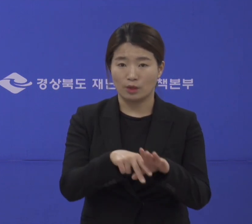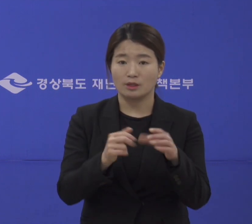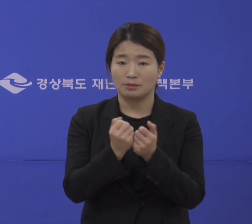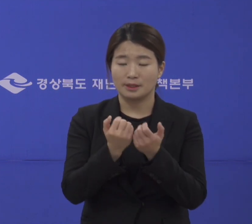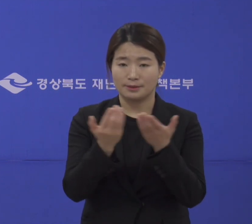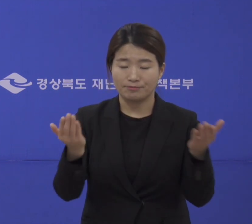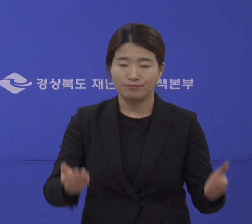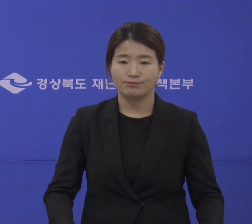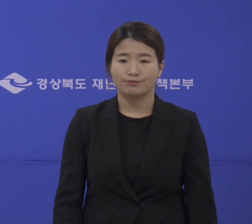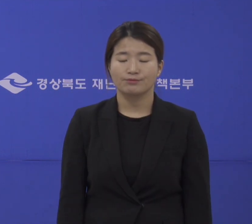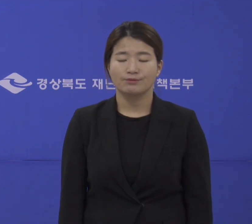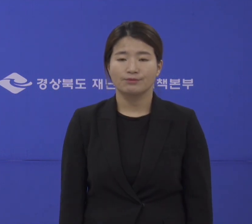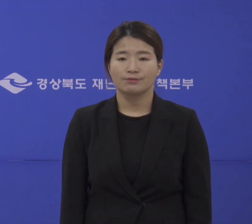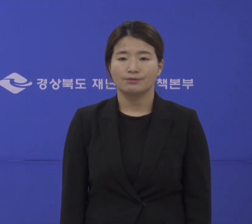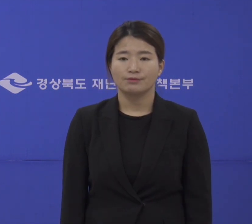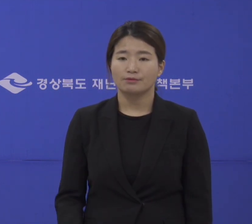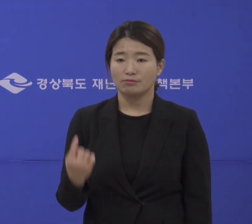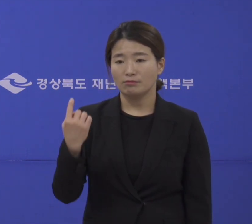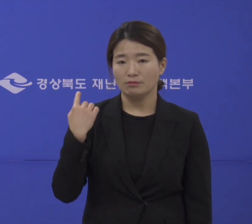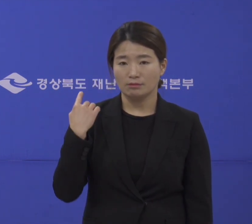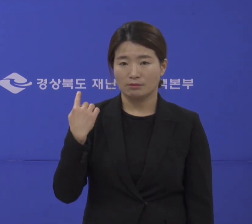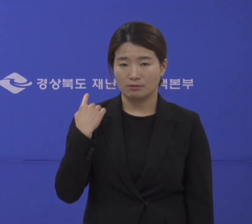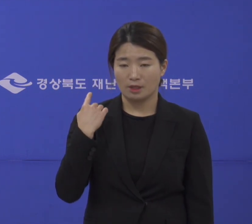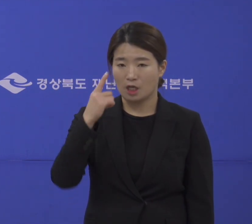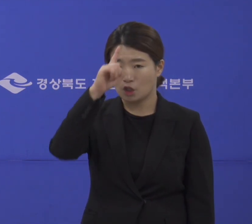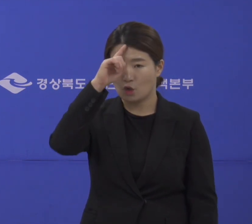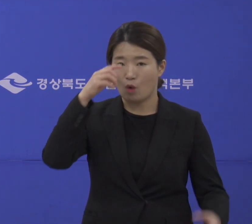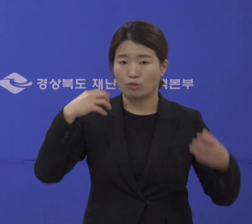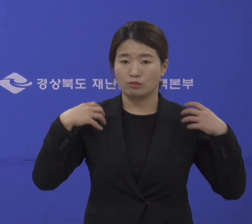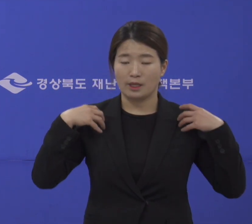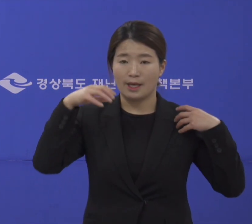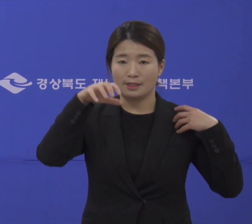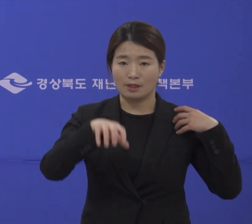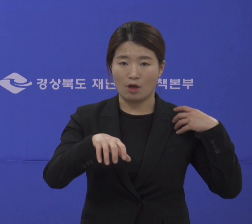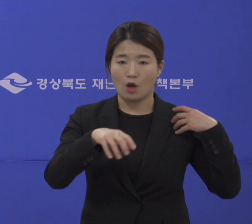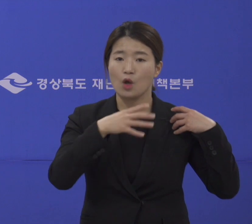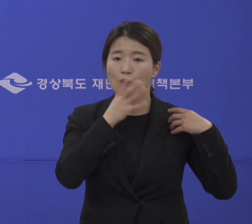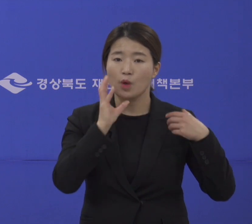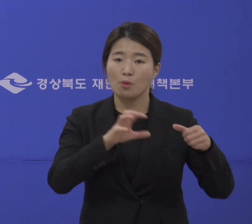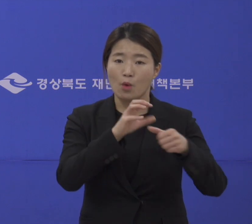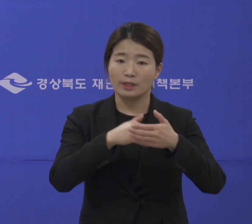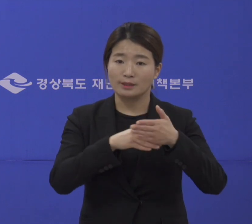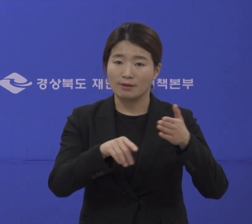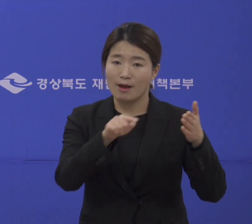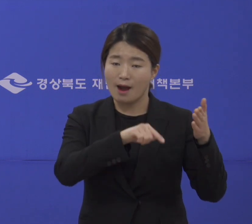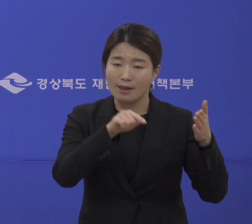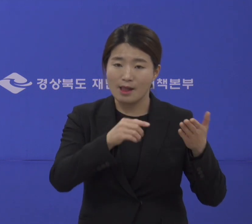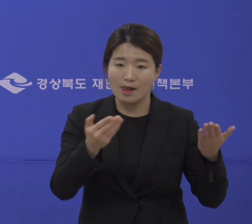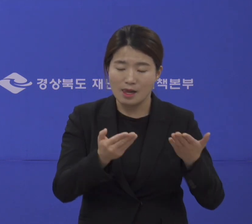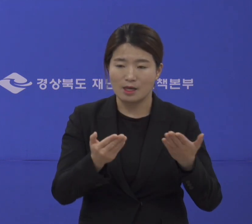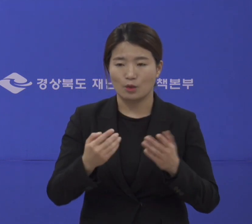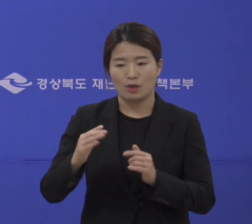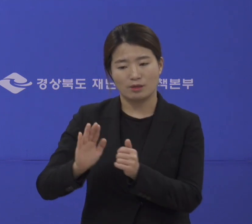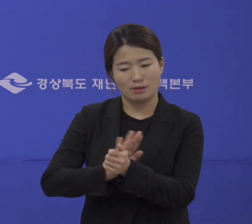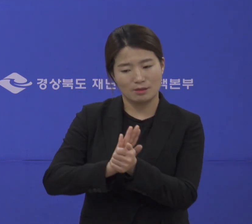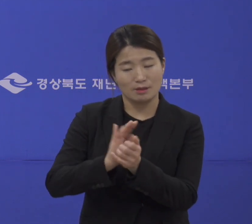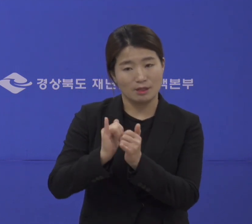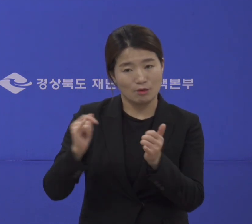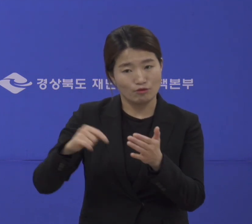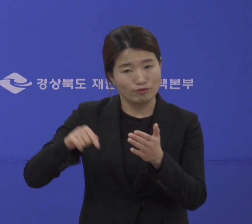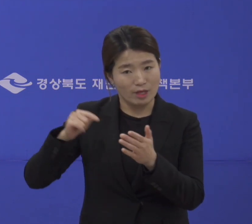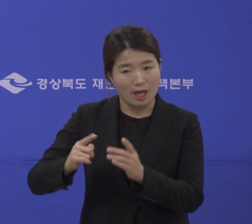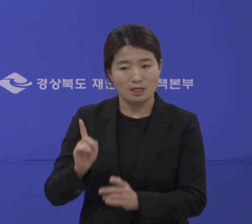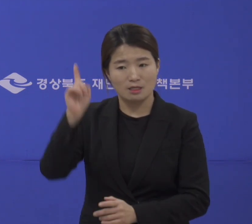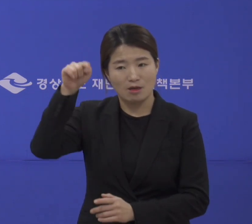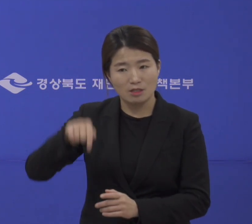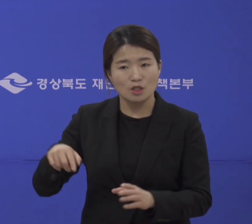말씀드리겠습니다. 어제 정부에서 요양시설 종사자 간병인 중 신천지